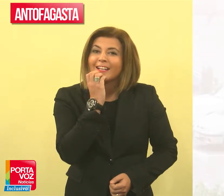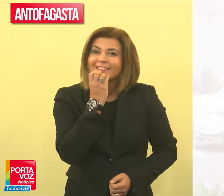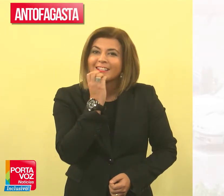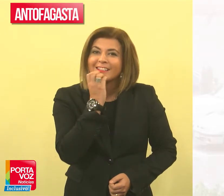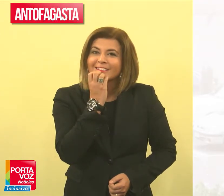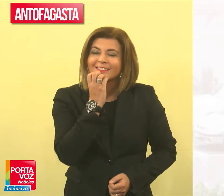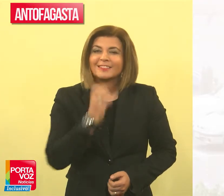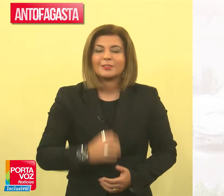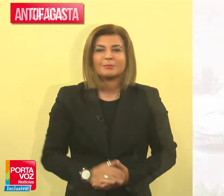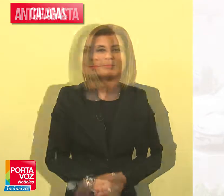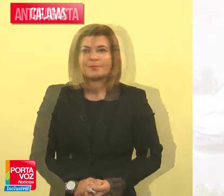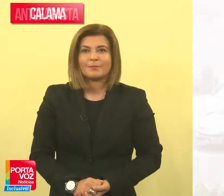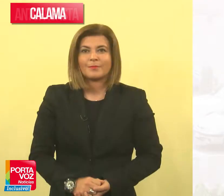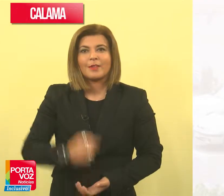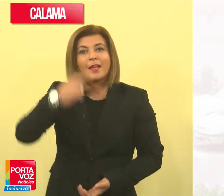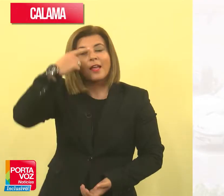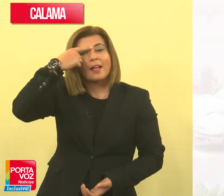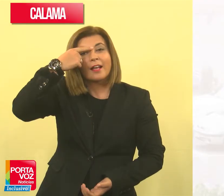Antofagasta.